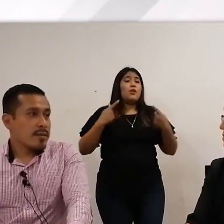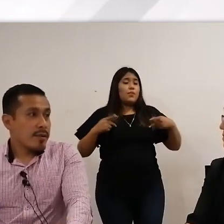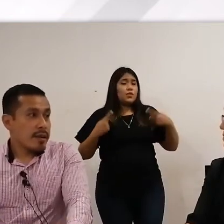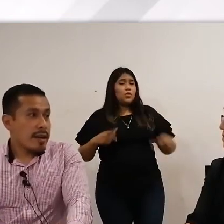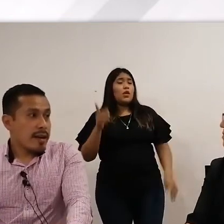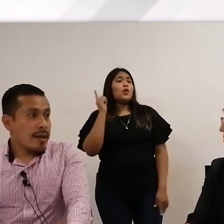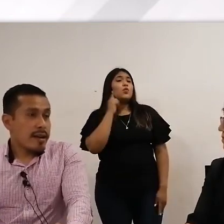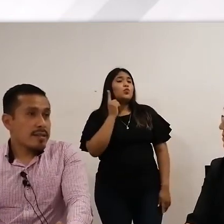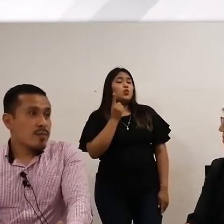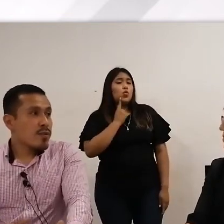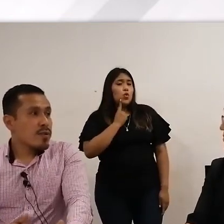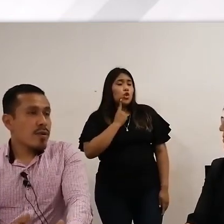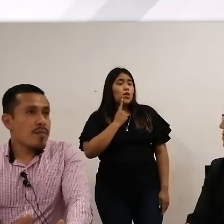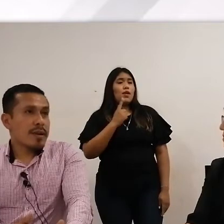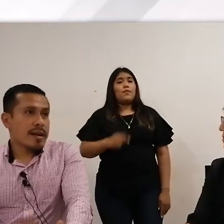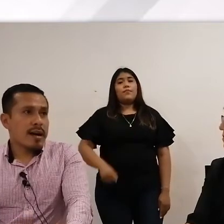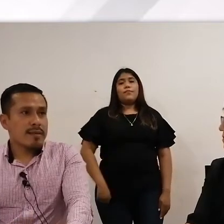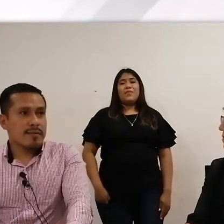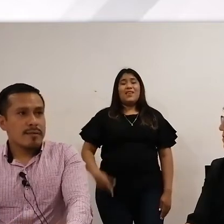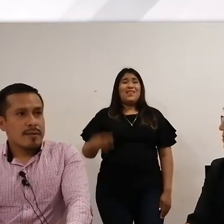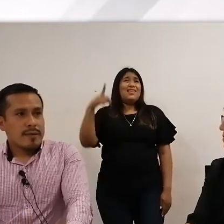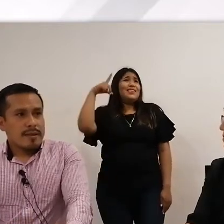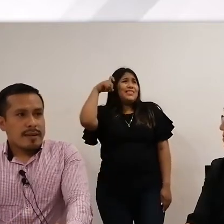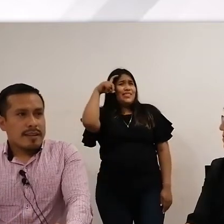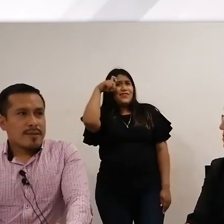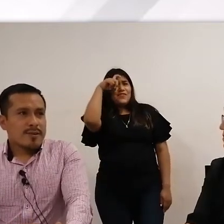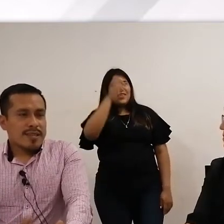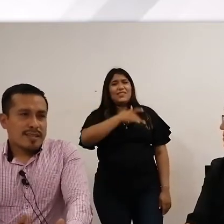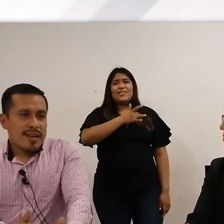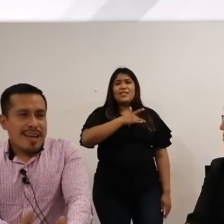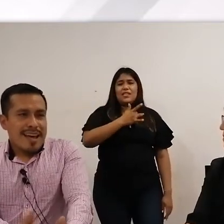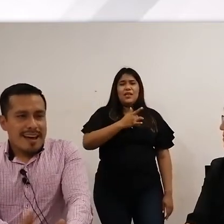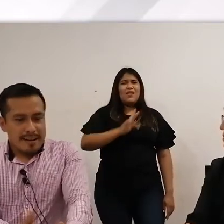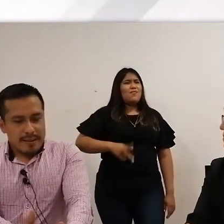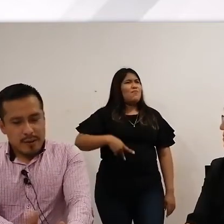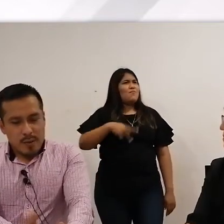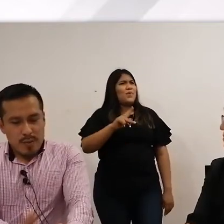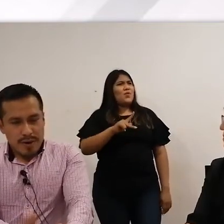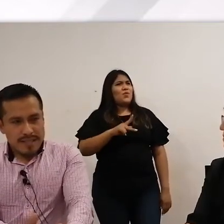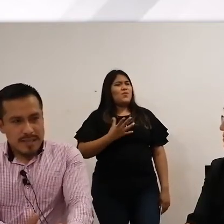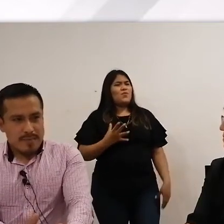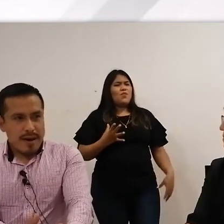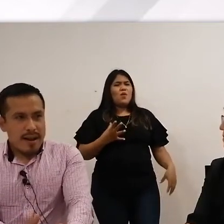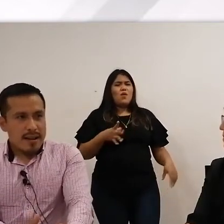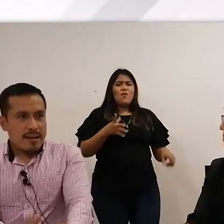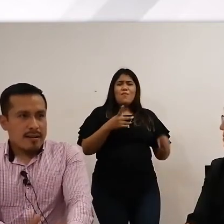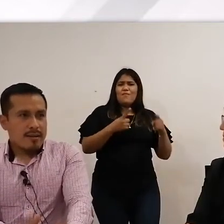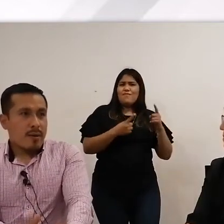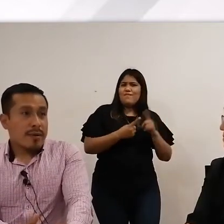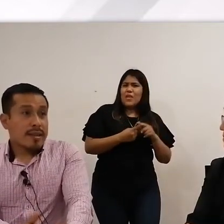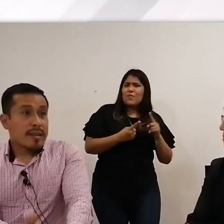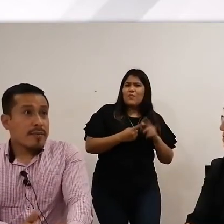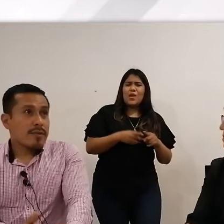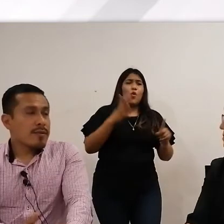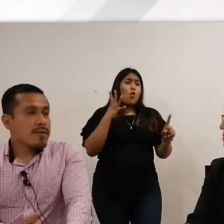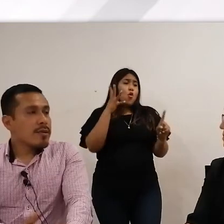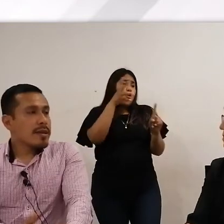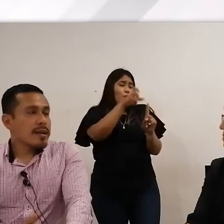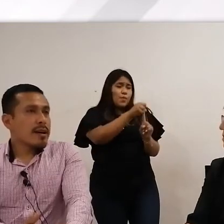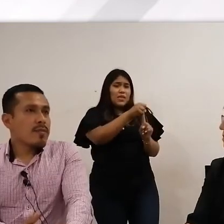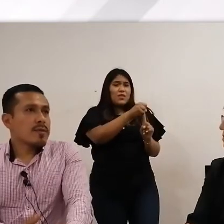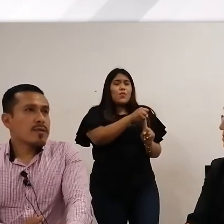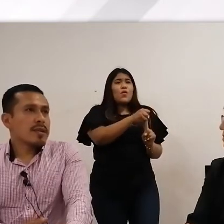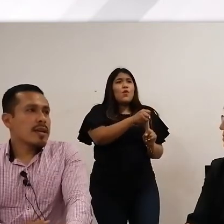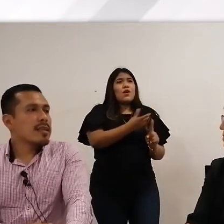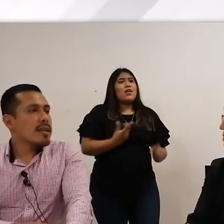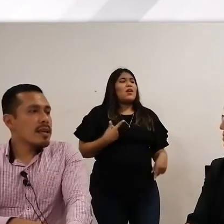de sordera. Es muy complicado. Entonces, como principal objetivo, yo